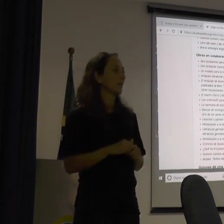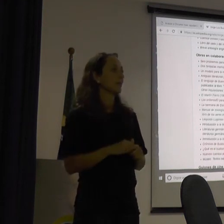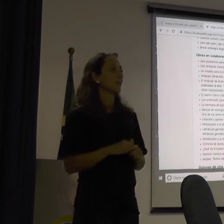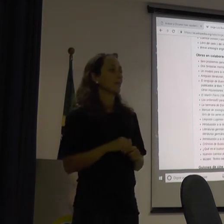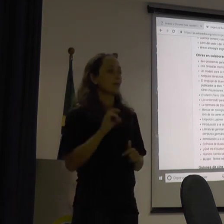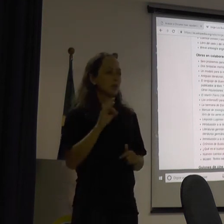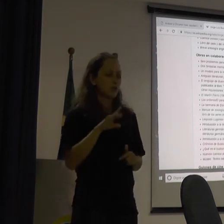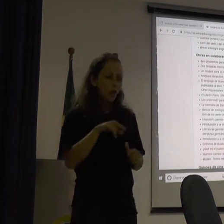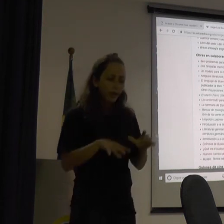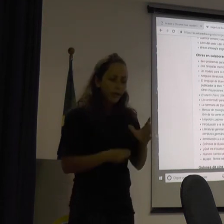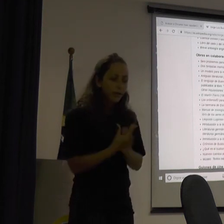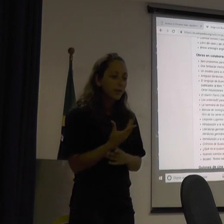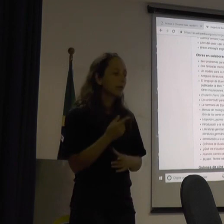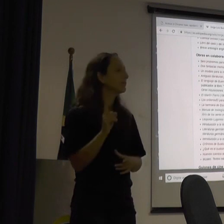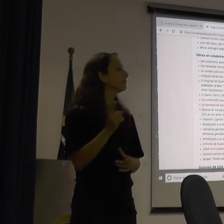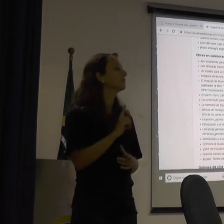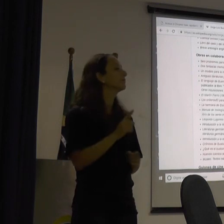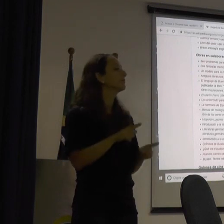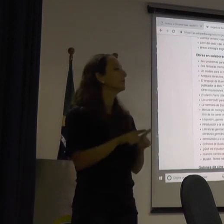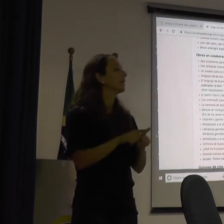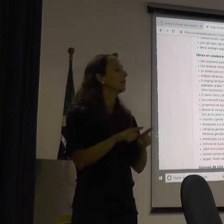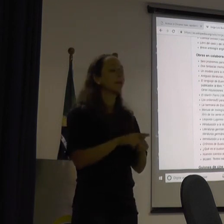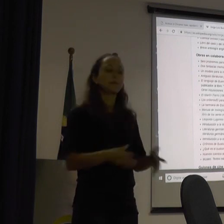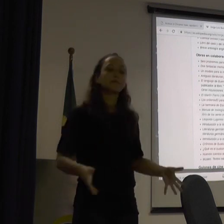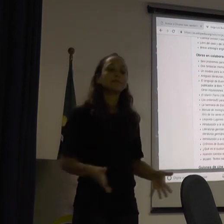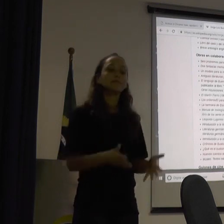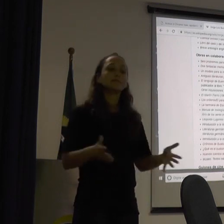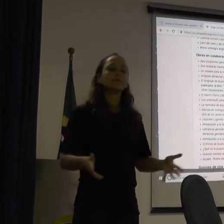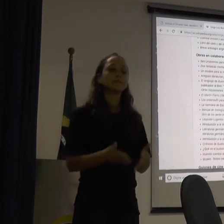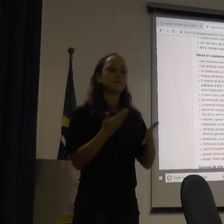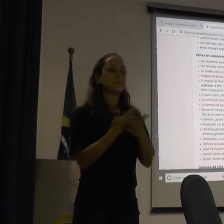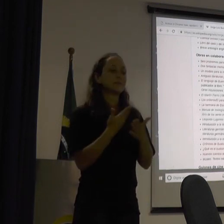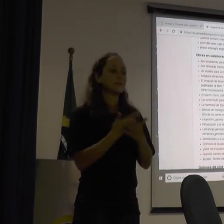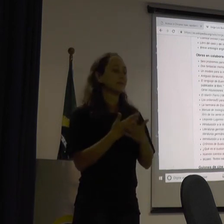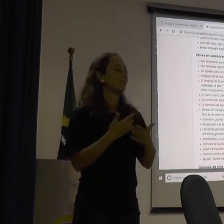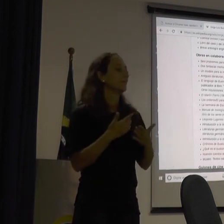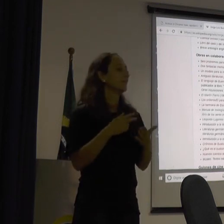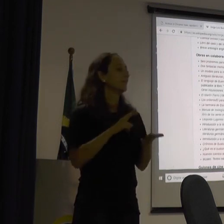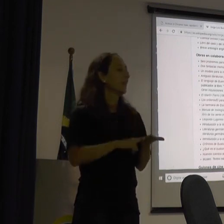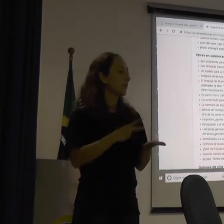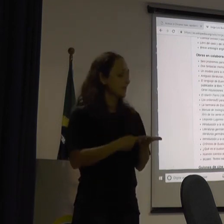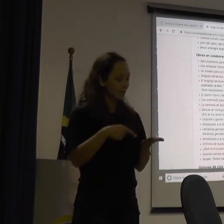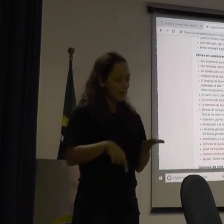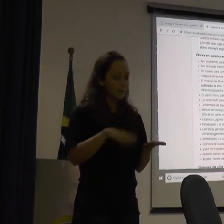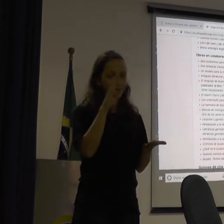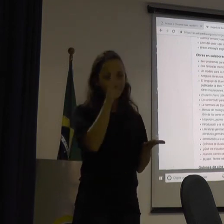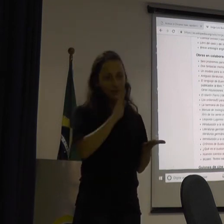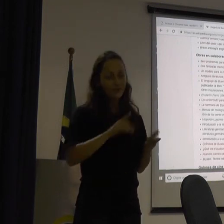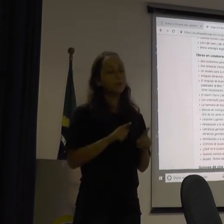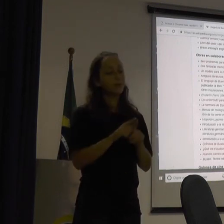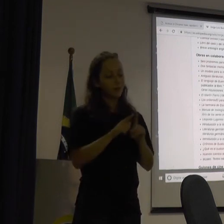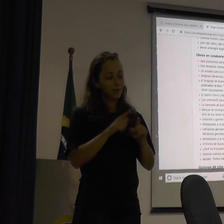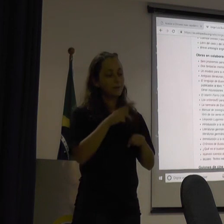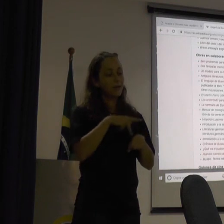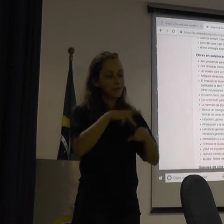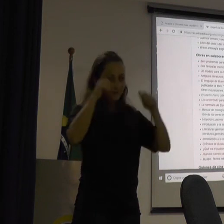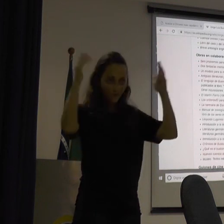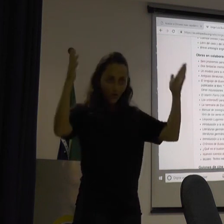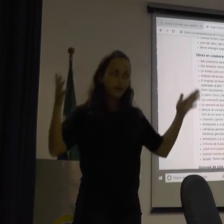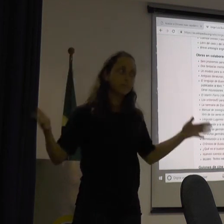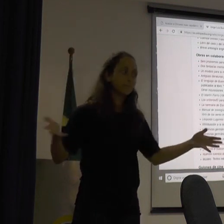muito dedicado no desenvolvimento, nos estudos da tradução no Brasil e até no exterior, né? Isso é